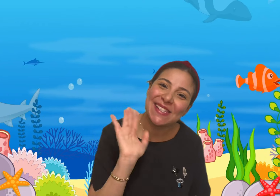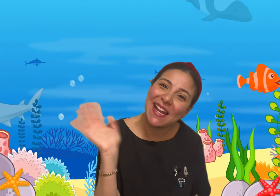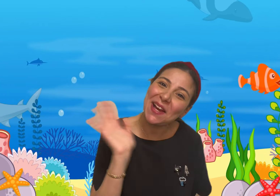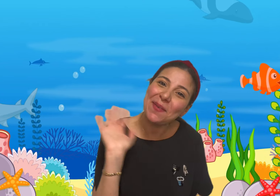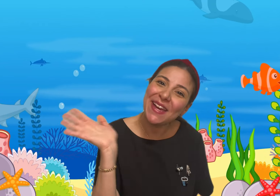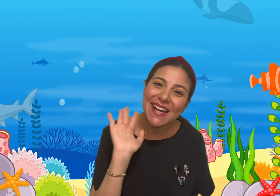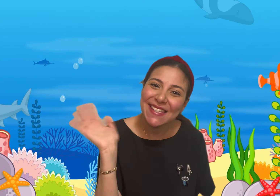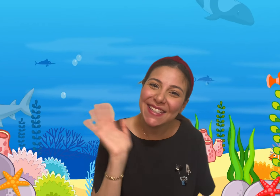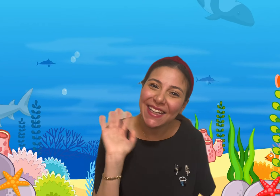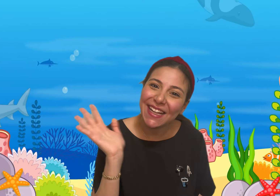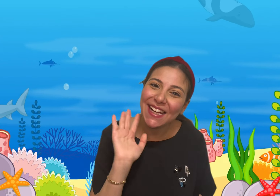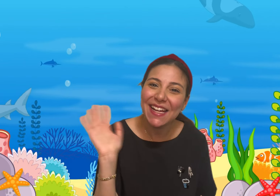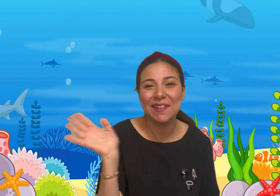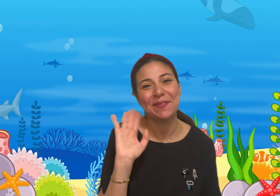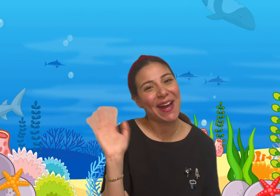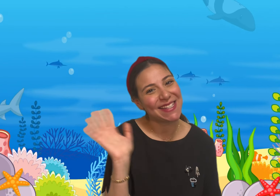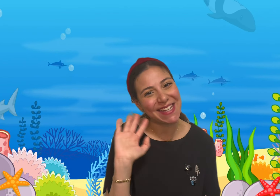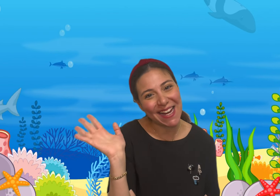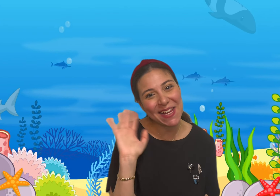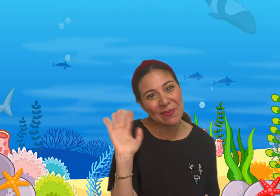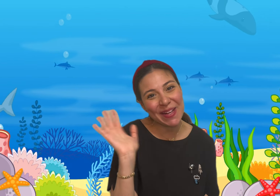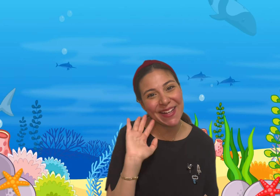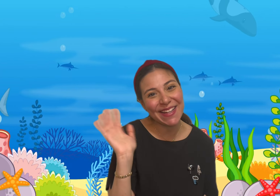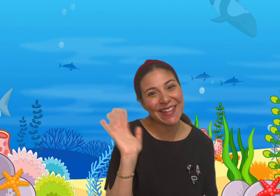السلامة يا أصدقاء مع السلامة